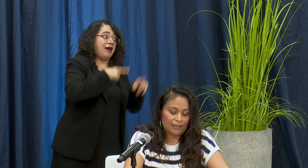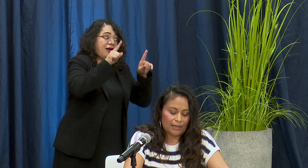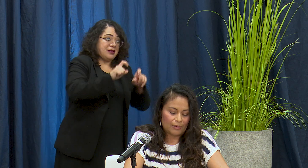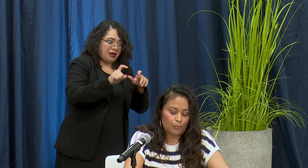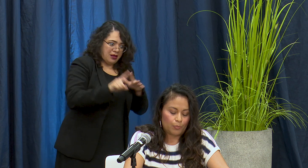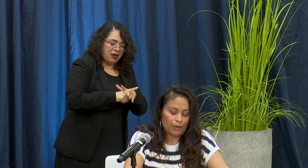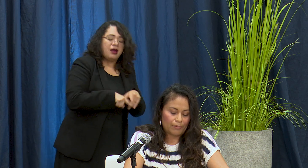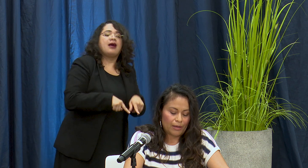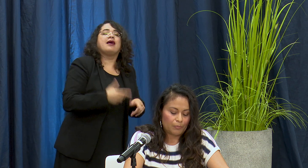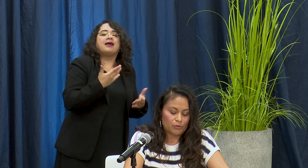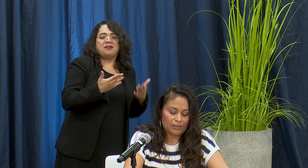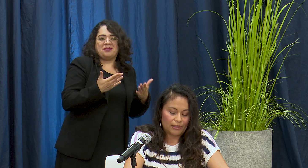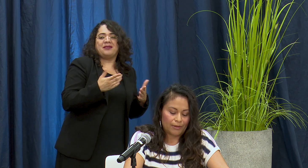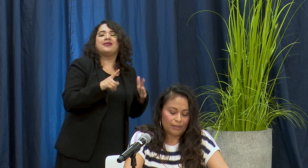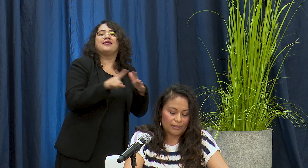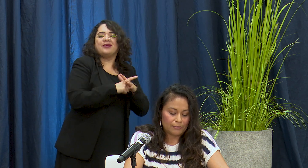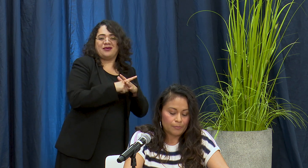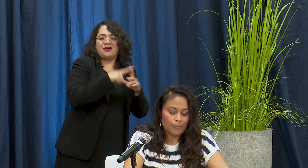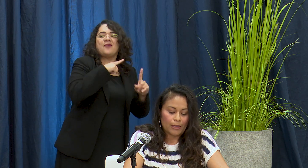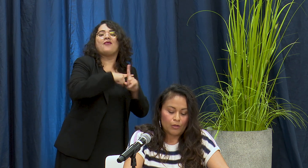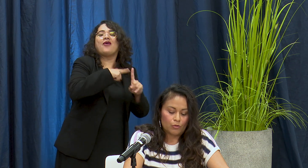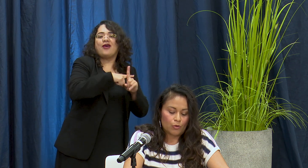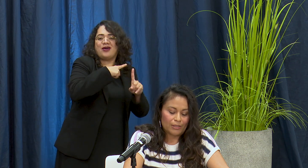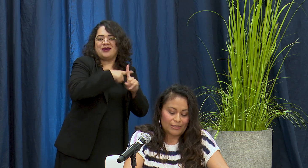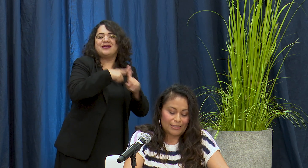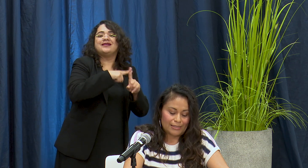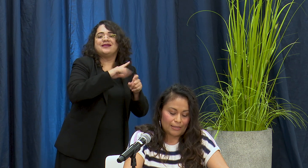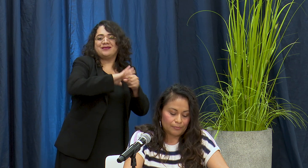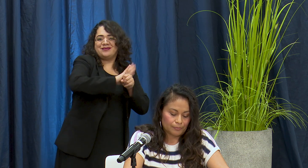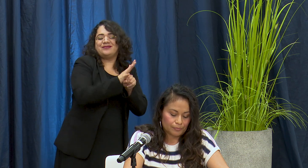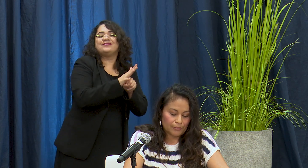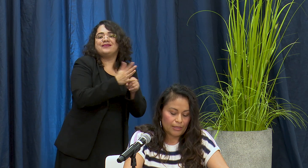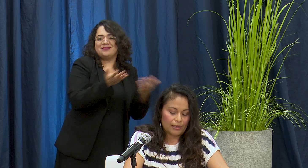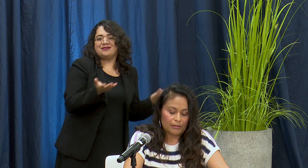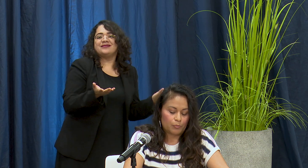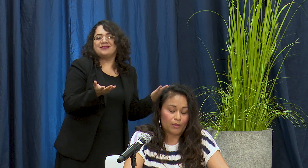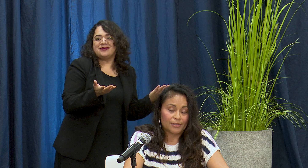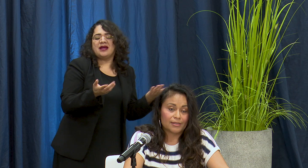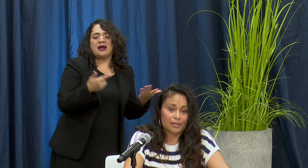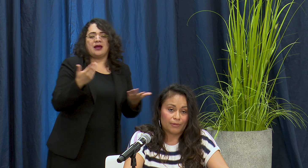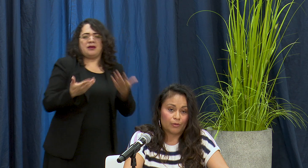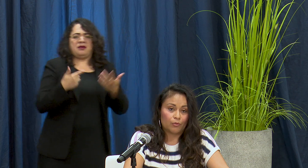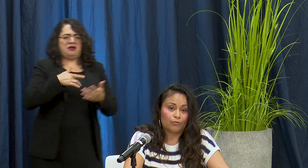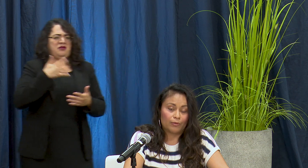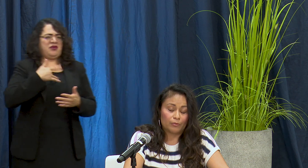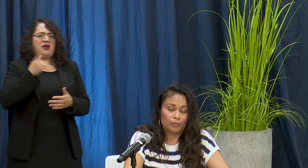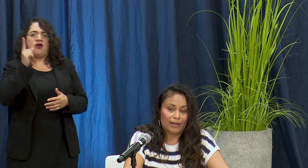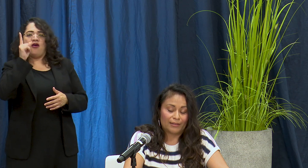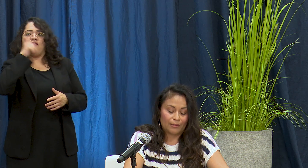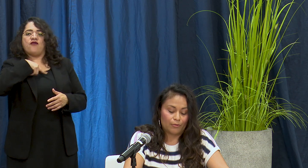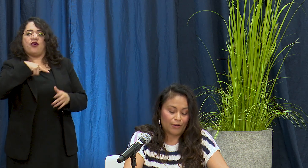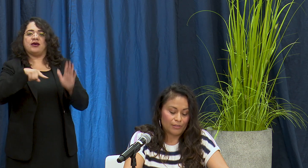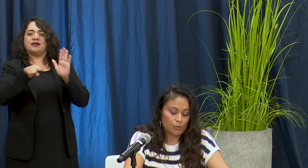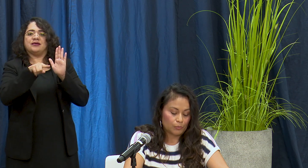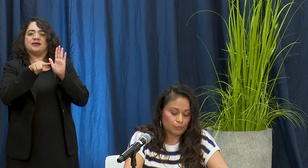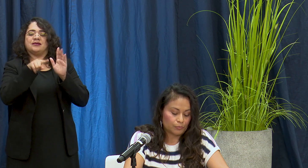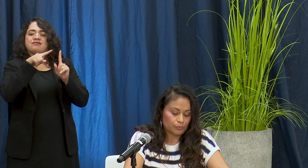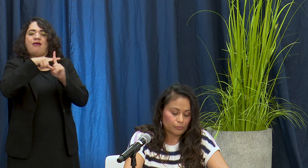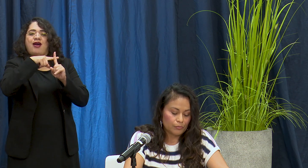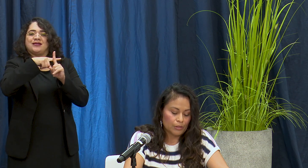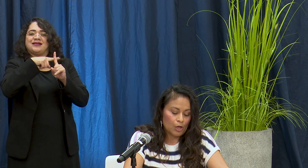en el que prueba positiva no existan y puedes recibir un negativo